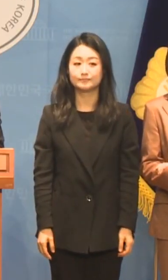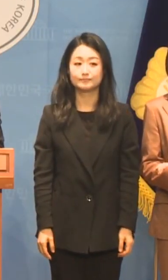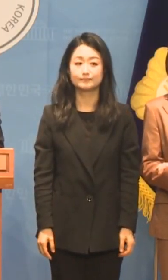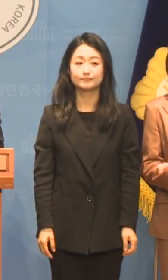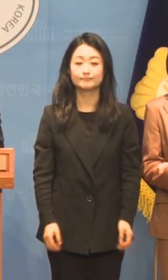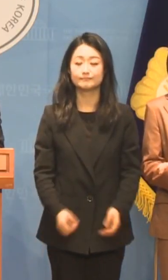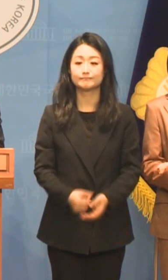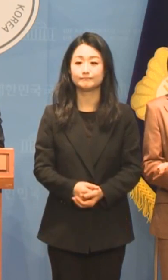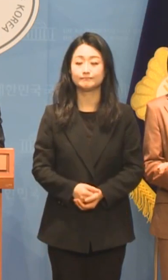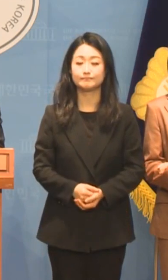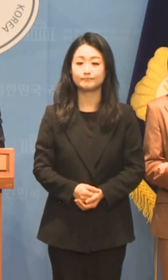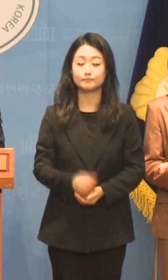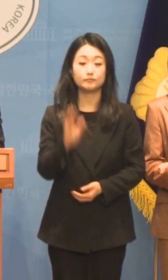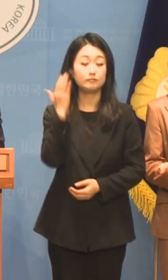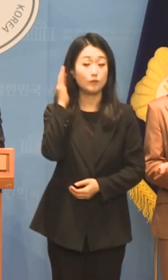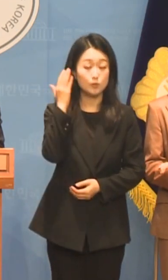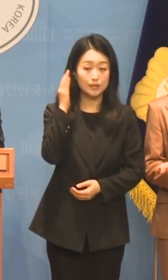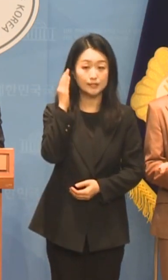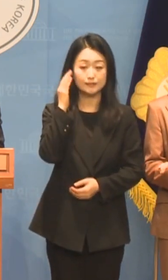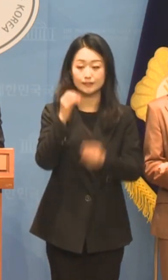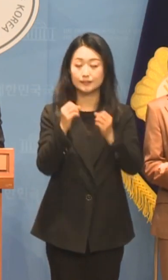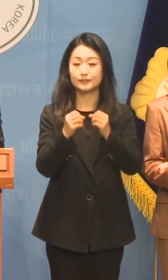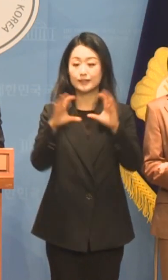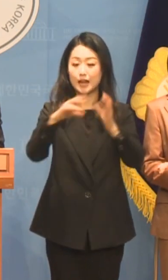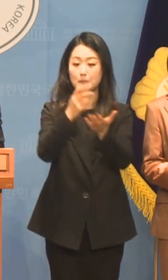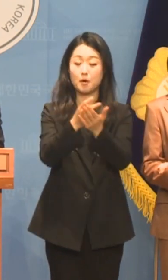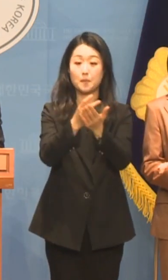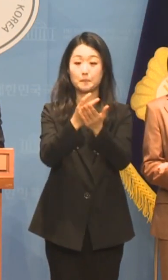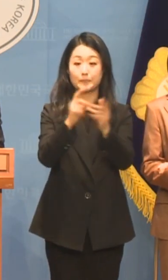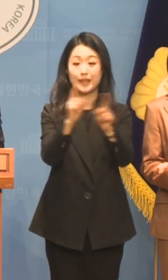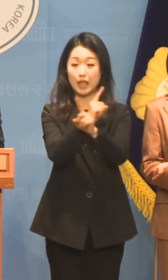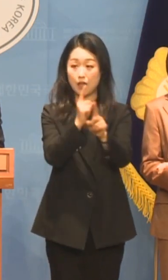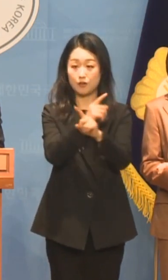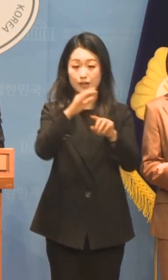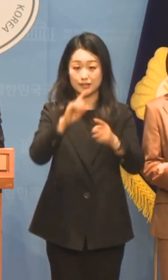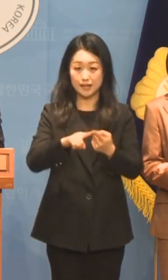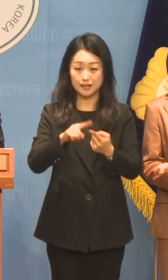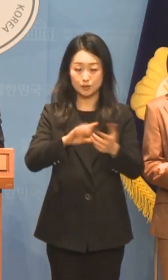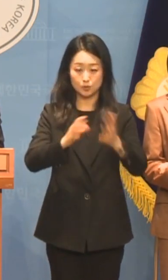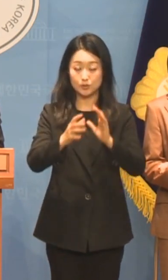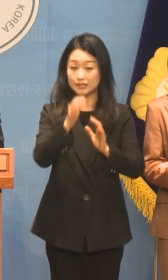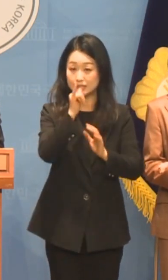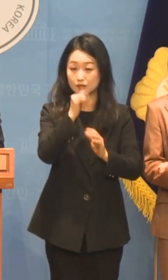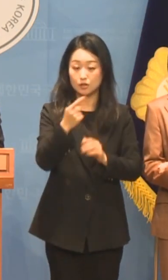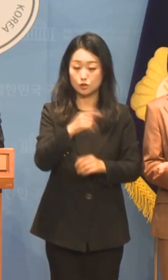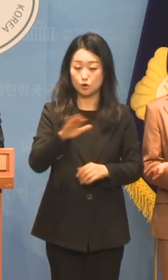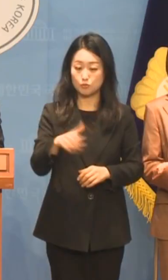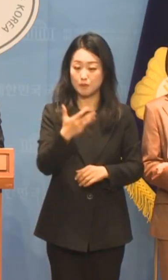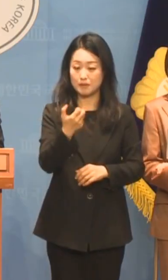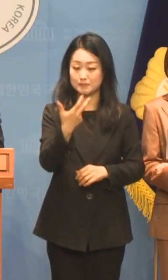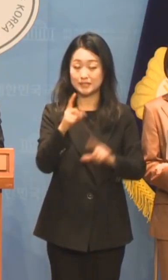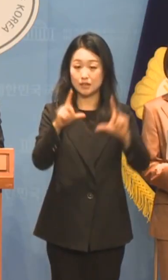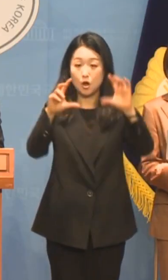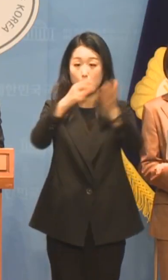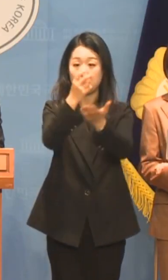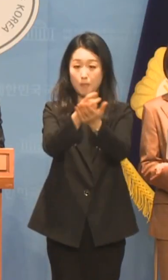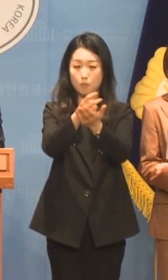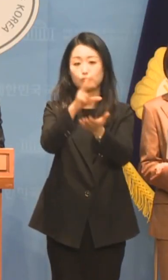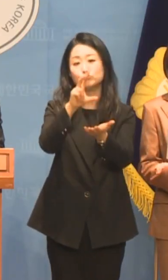바입니다. 최근 개헌이 거론됩니다. 87년 헌법의